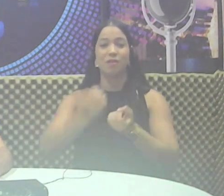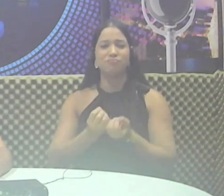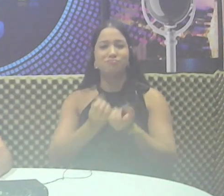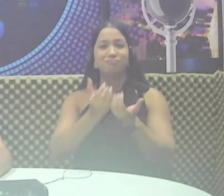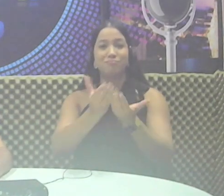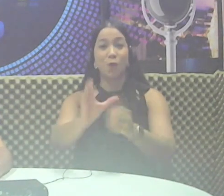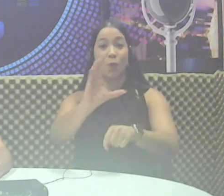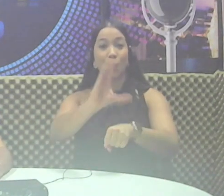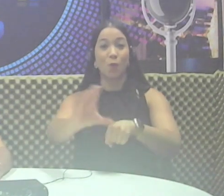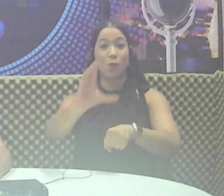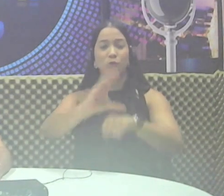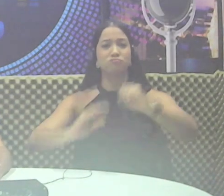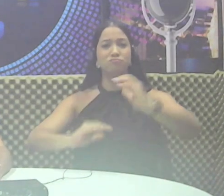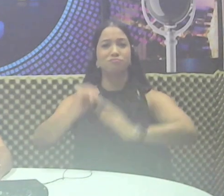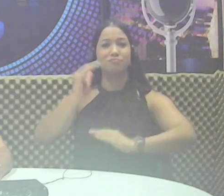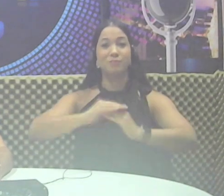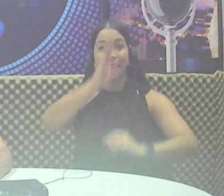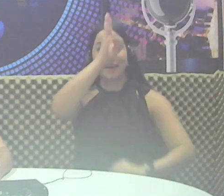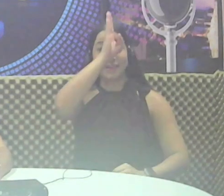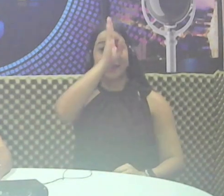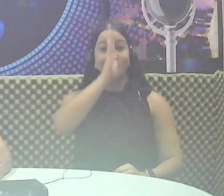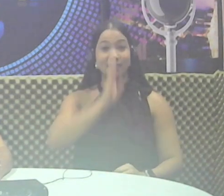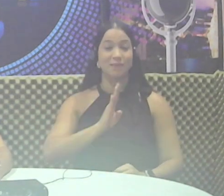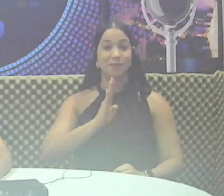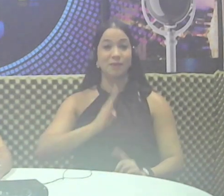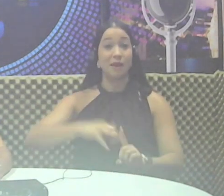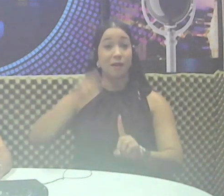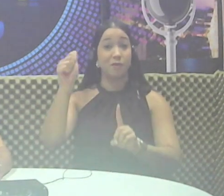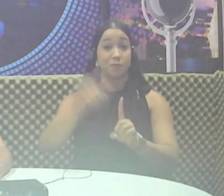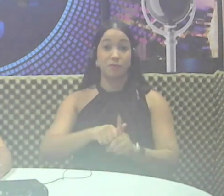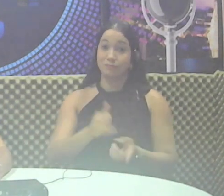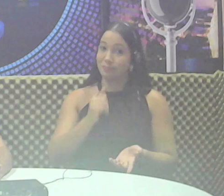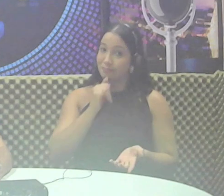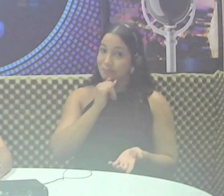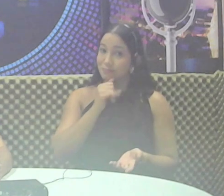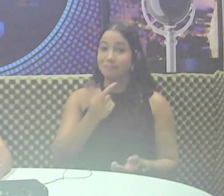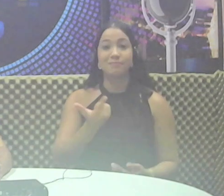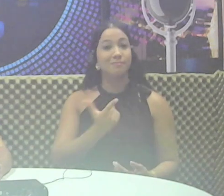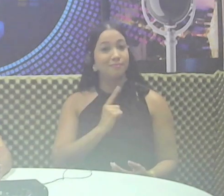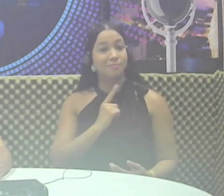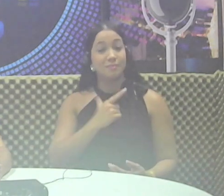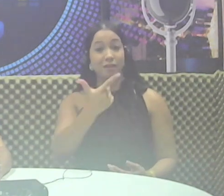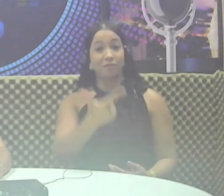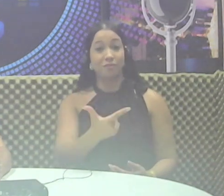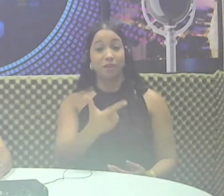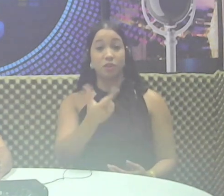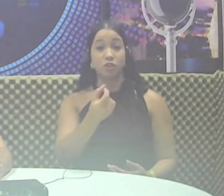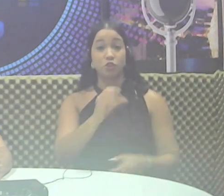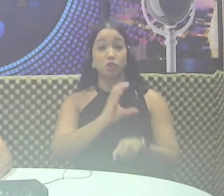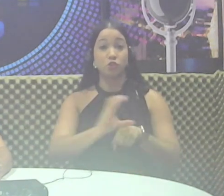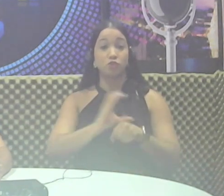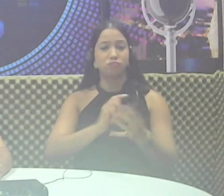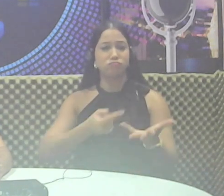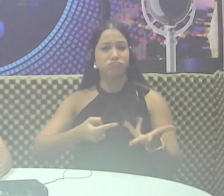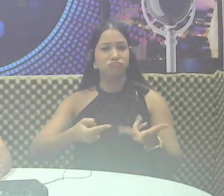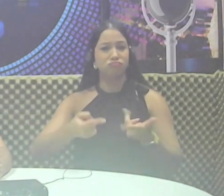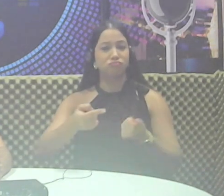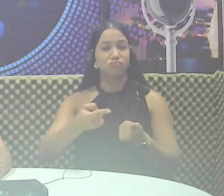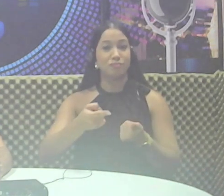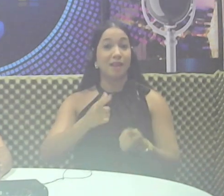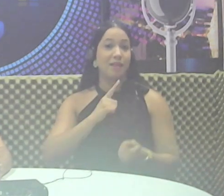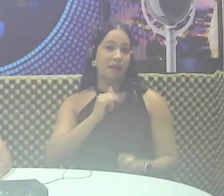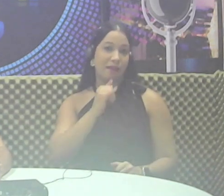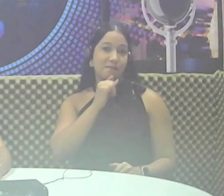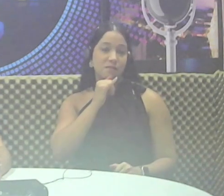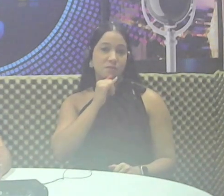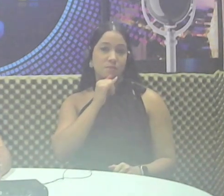cursos profissionalizantes gratuitos. Neste mês, por exemplo, serão ofertadas 20 capacitações. Entre os cursos estão